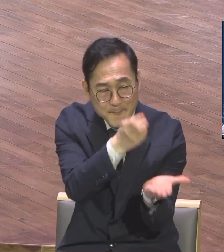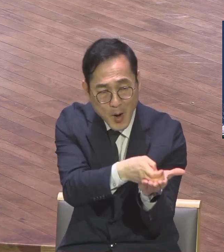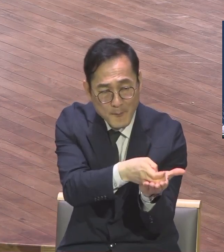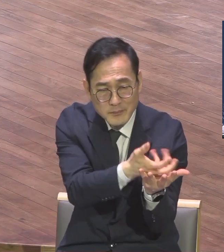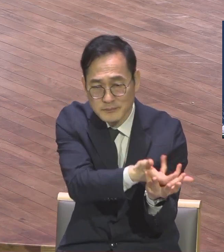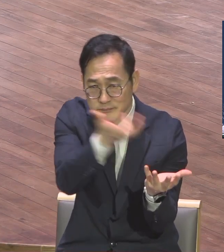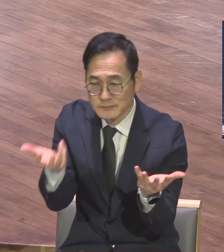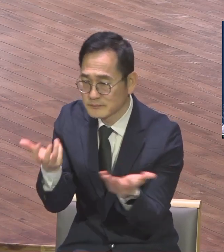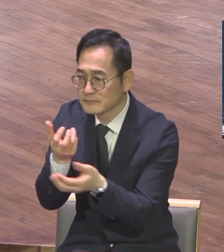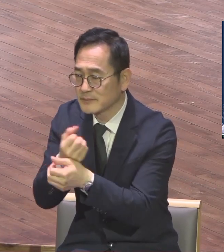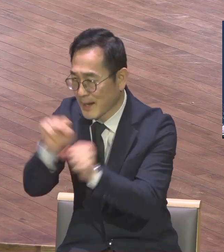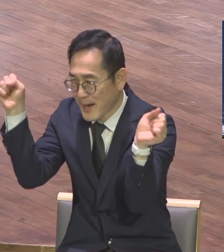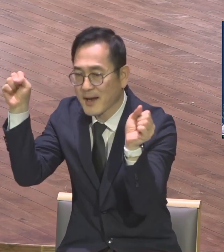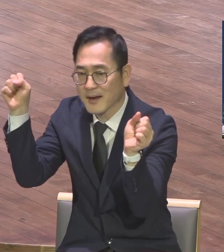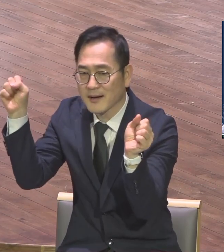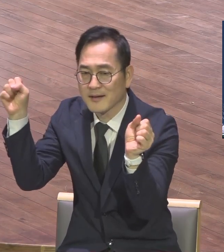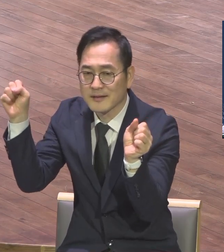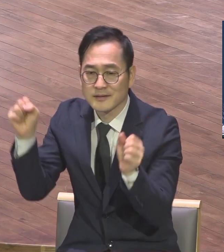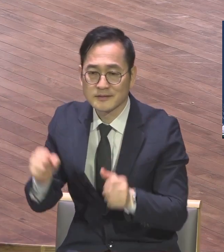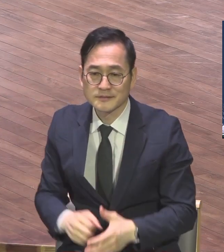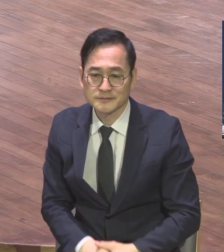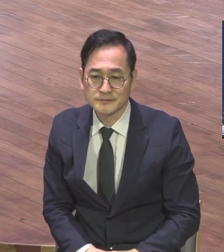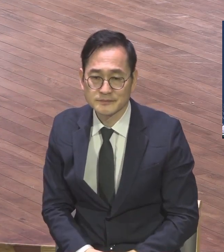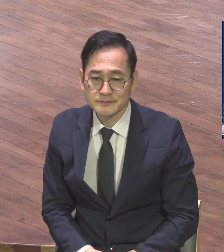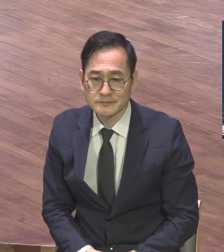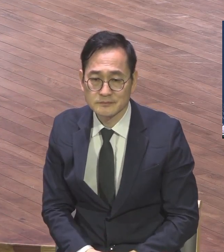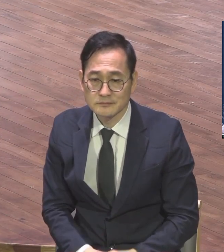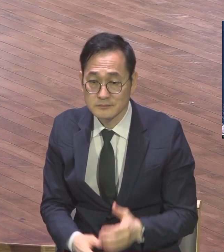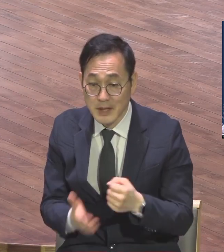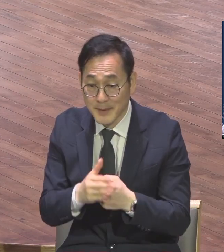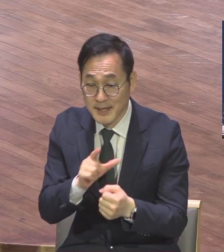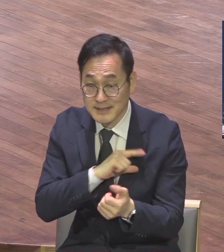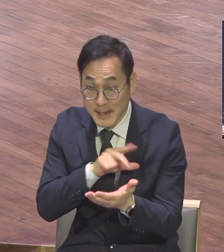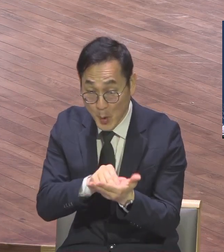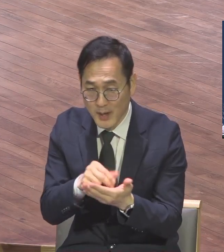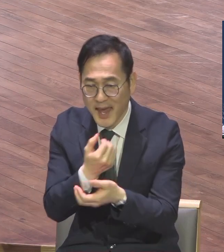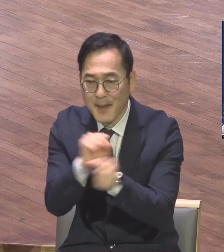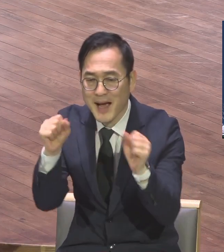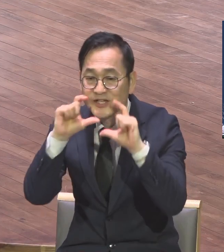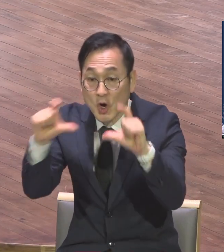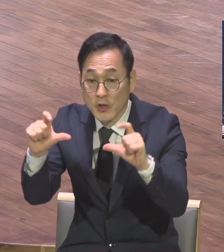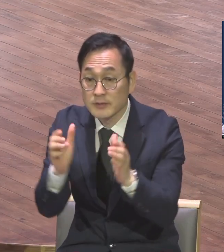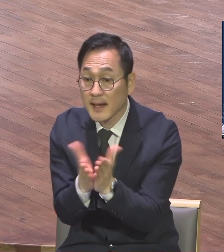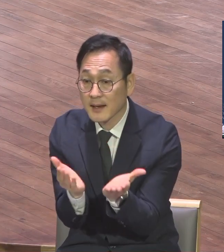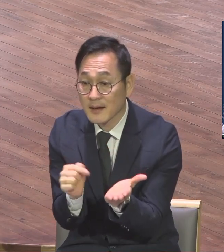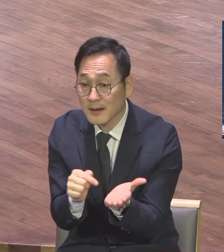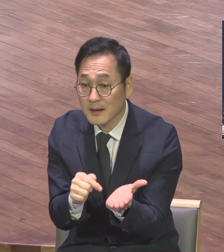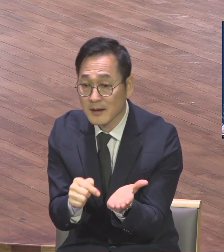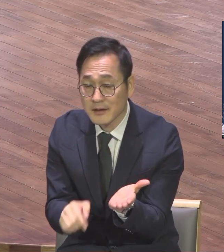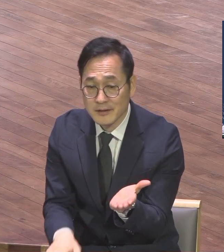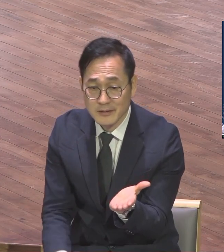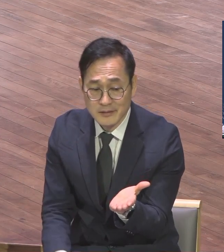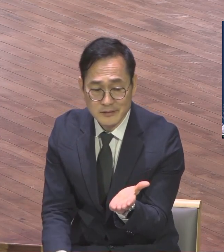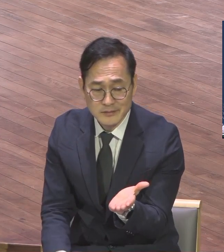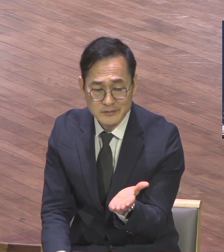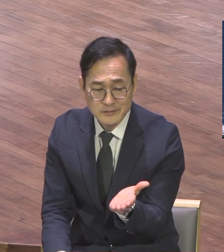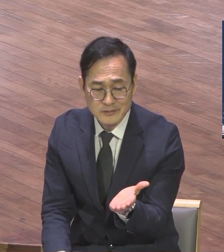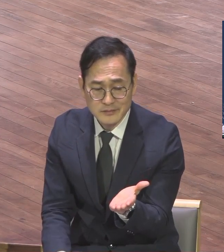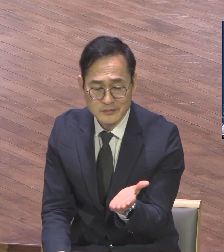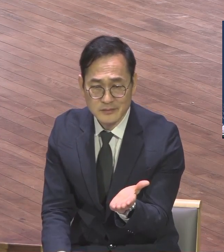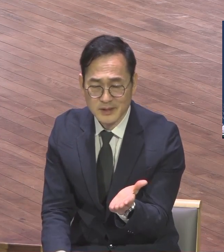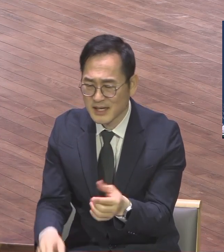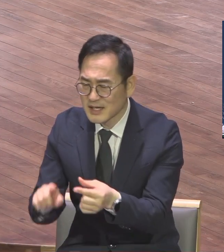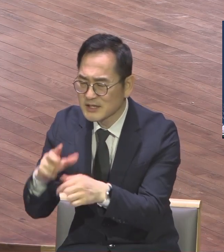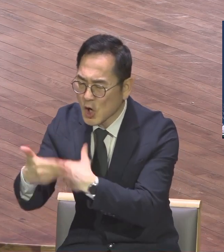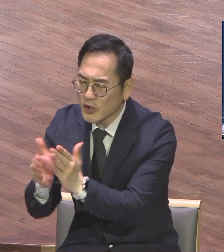법에서 너를 해방하였음이니라. 그 책 제목이 해방선언인데 목사님이 그렇게 말은 안 했지만 아마 그